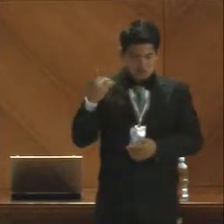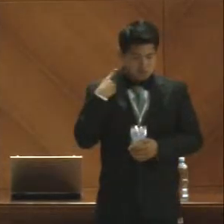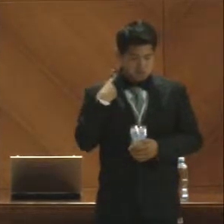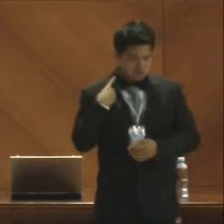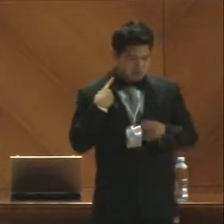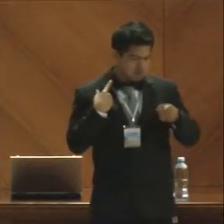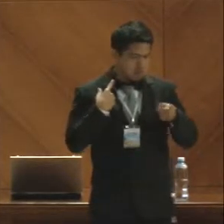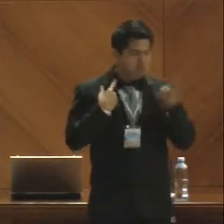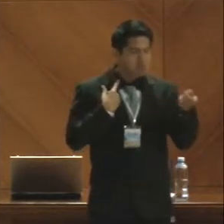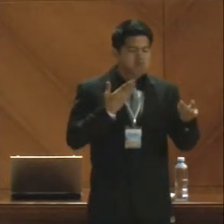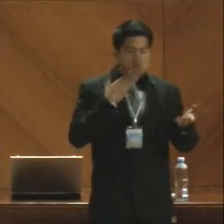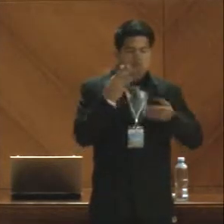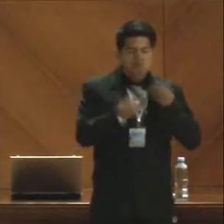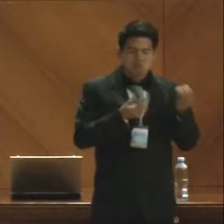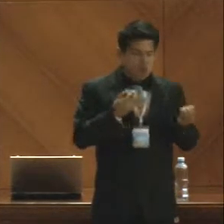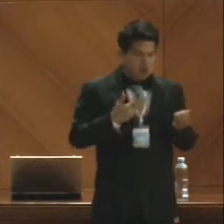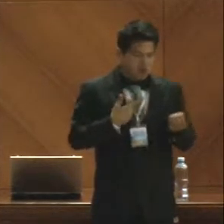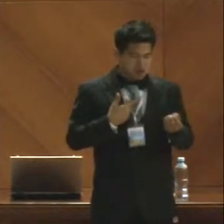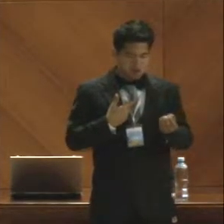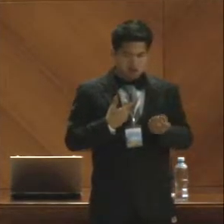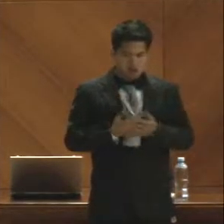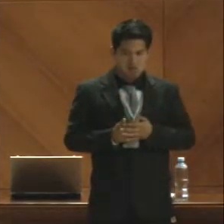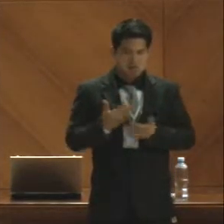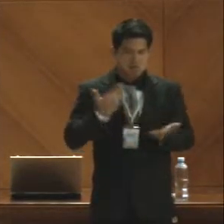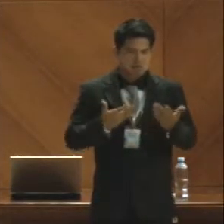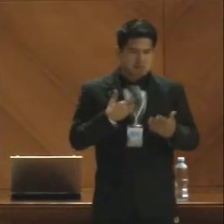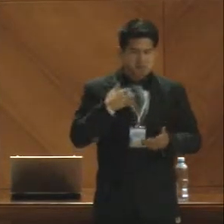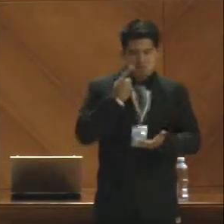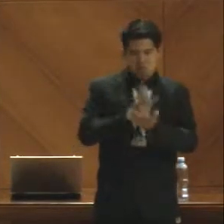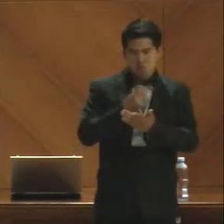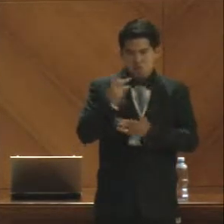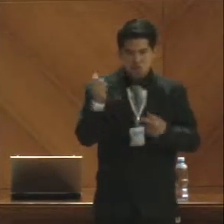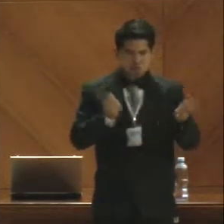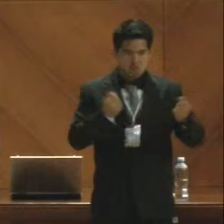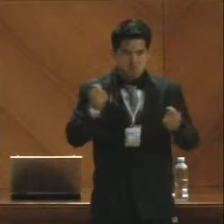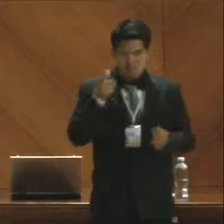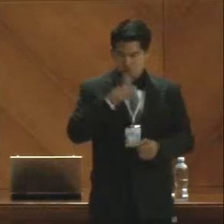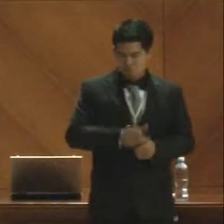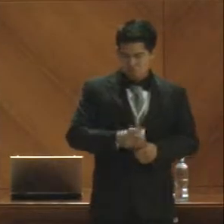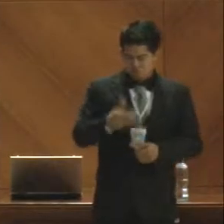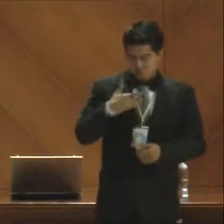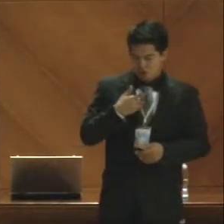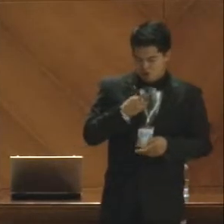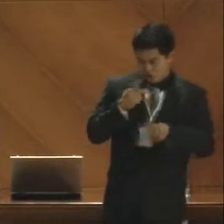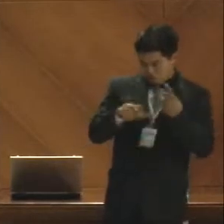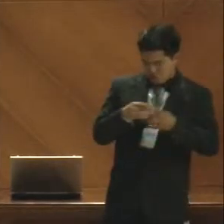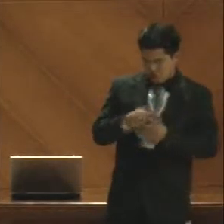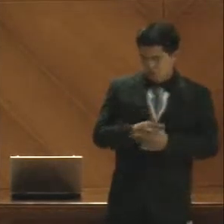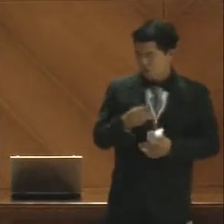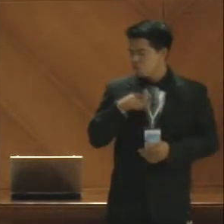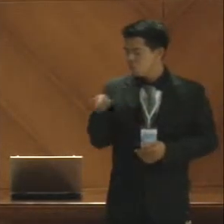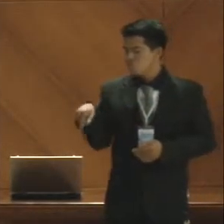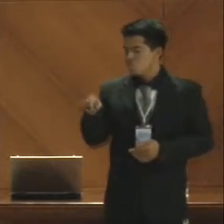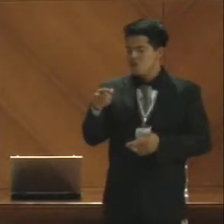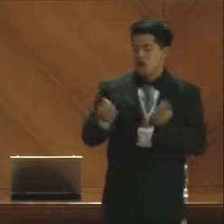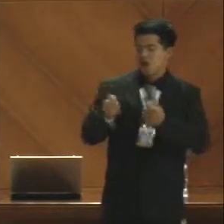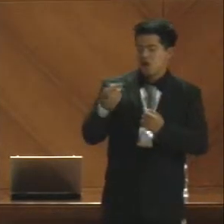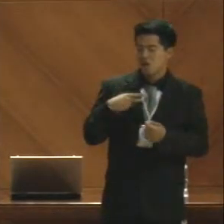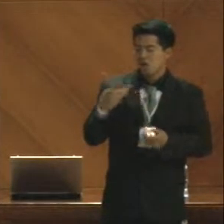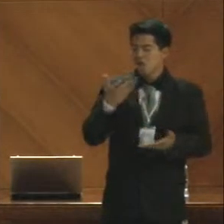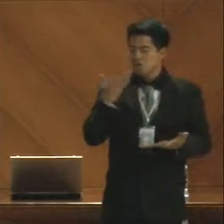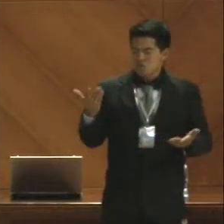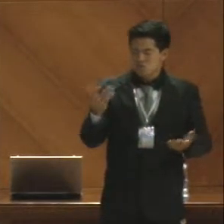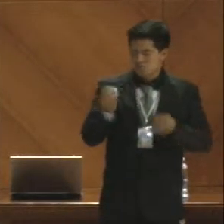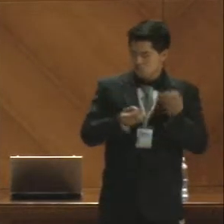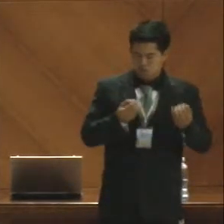ustedes qué puede hacer con el software y qué no. Es como, si yo compro un carro, la persona que vendió el carro no tiene derecho de decirme qué puedo hacer yo con el carro